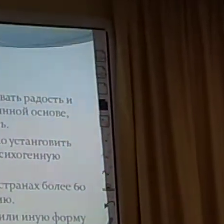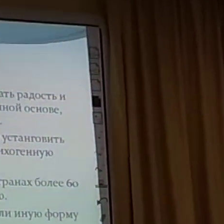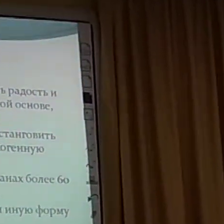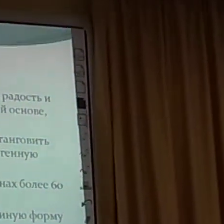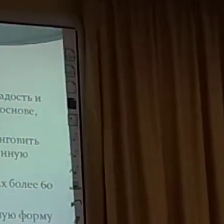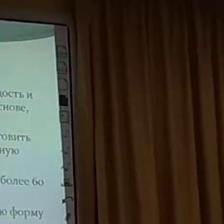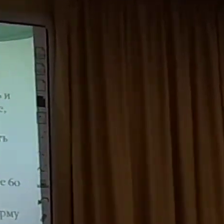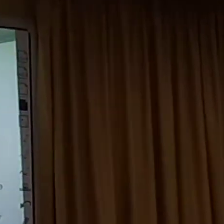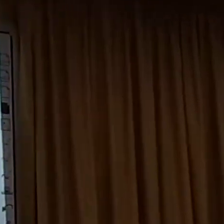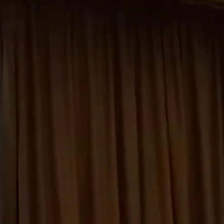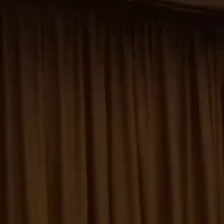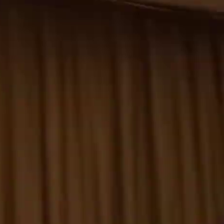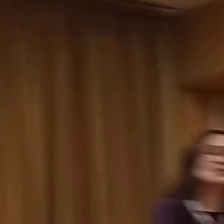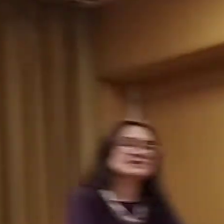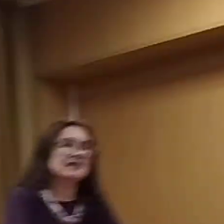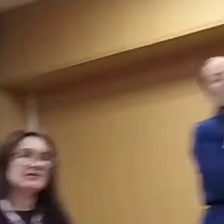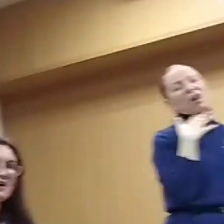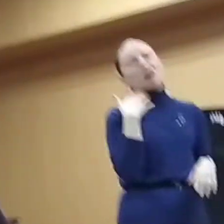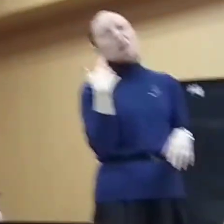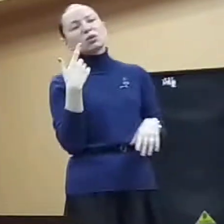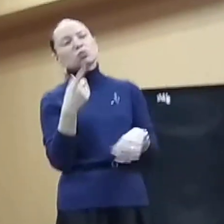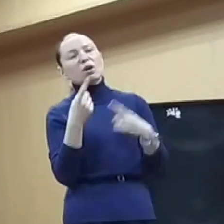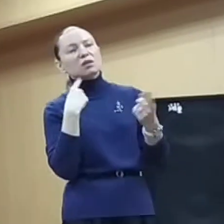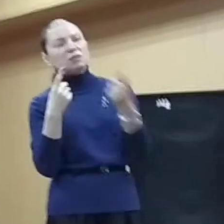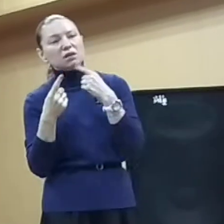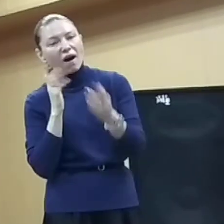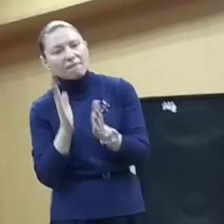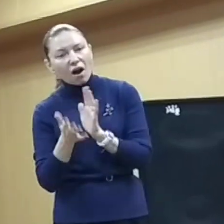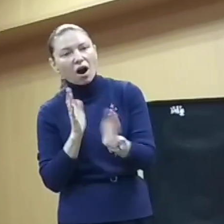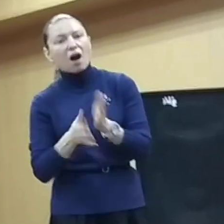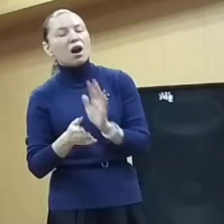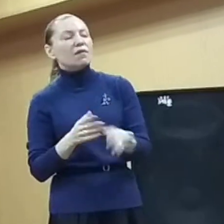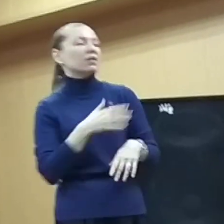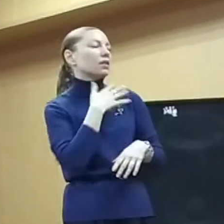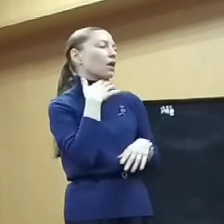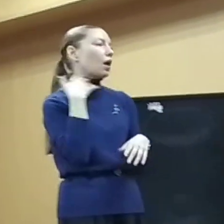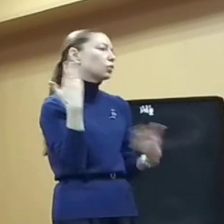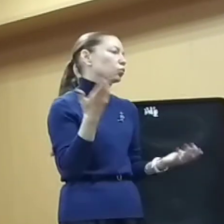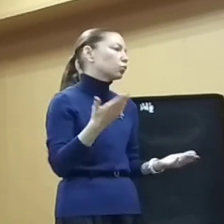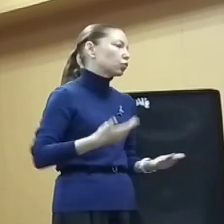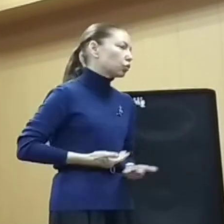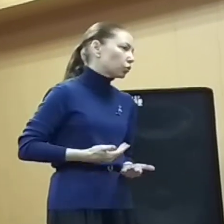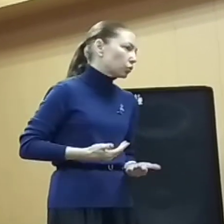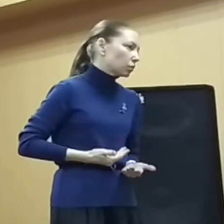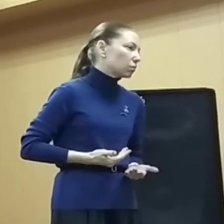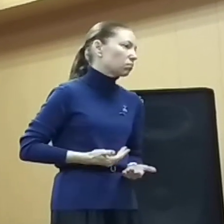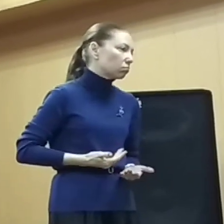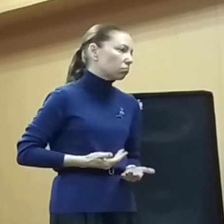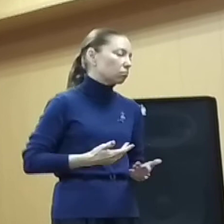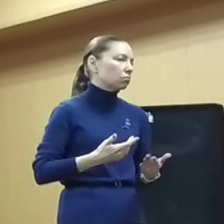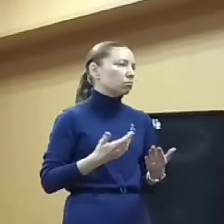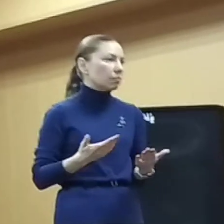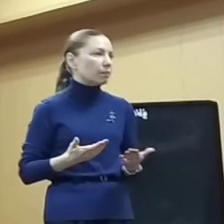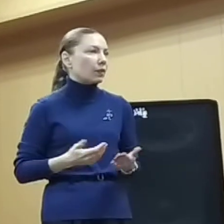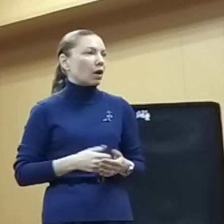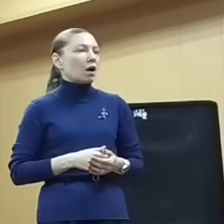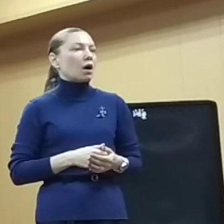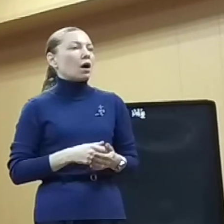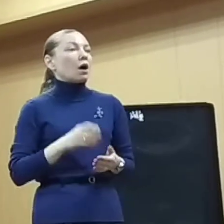желание кушать, я не хочу разговаривать, я не хочу жить. И